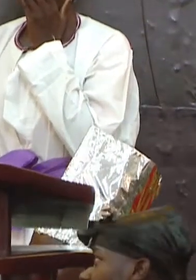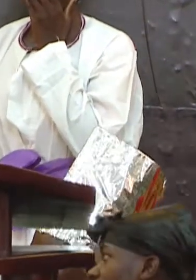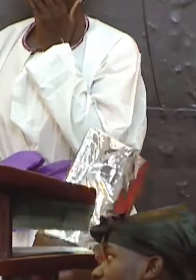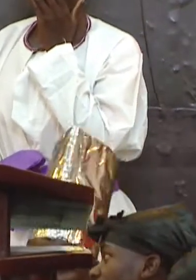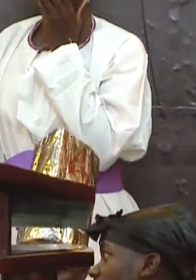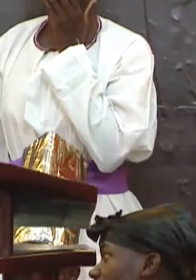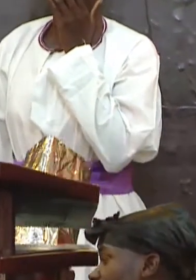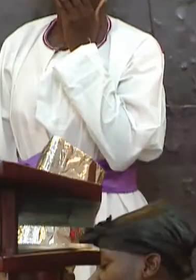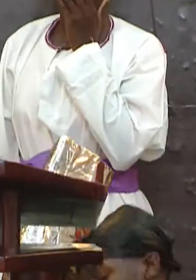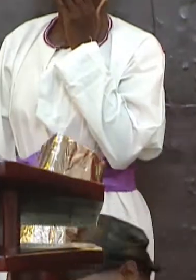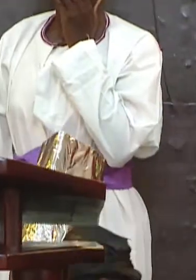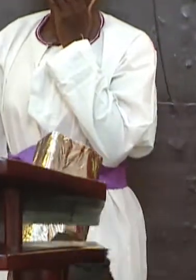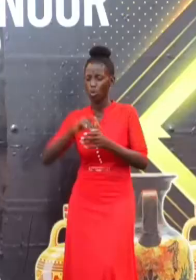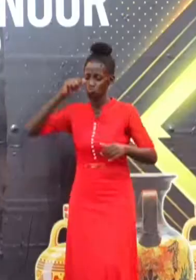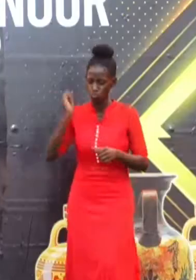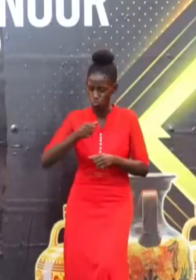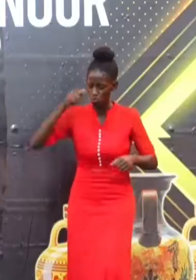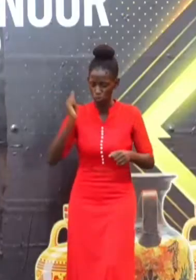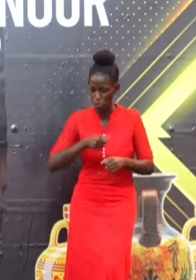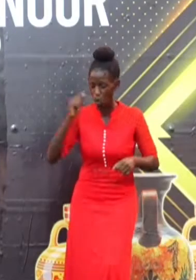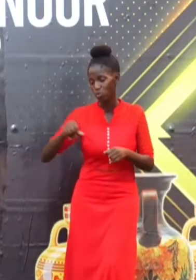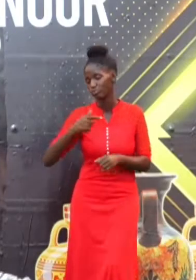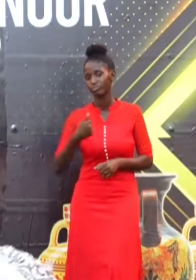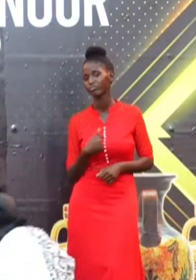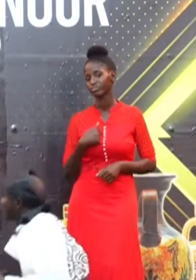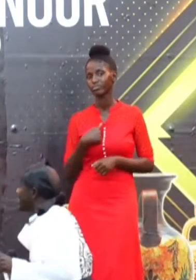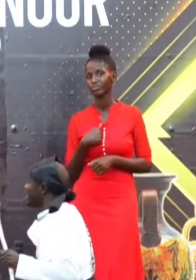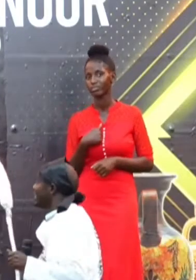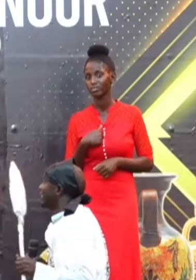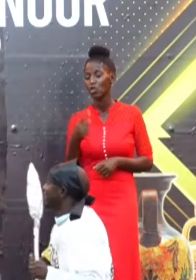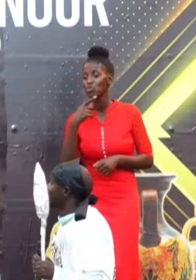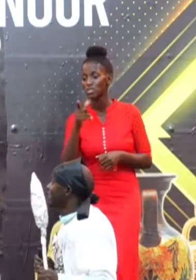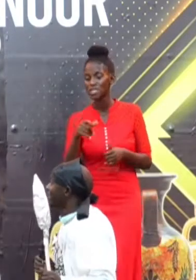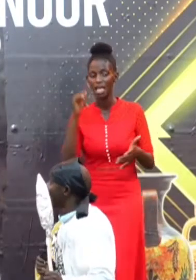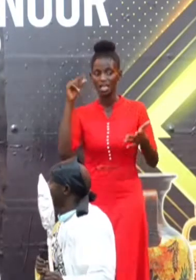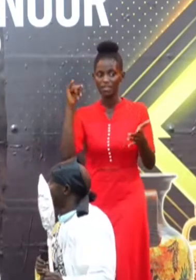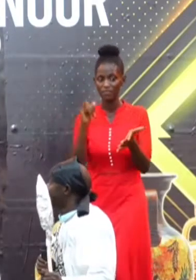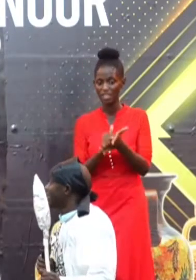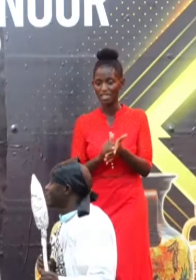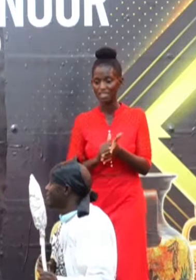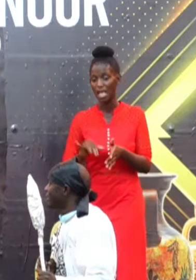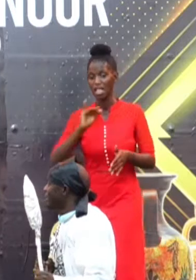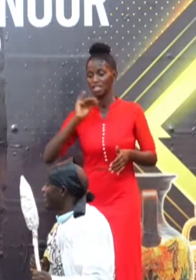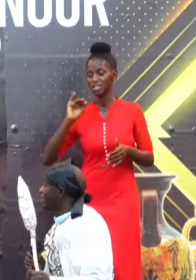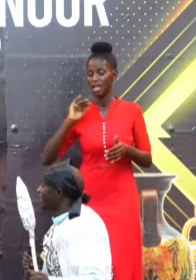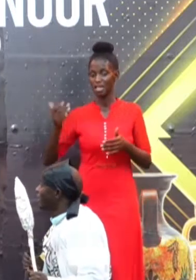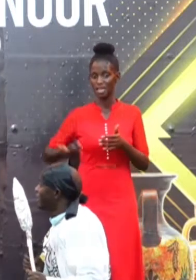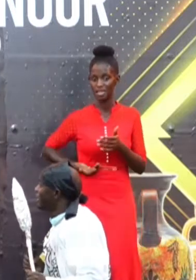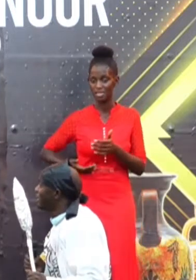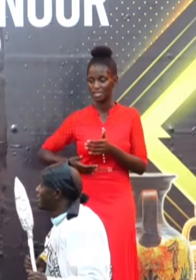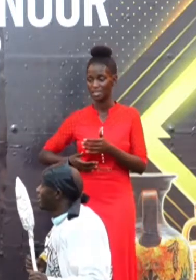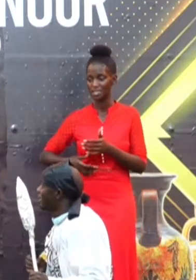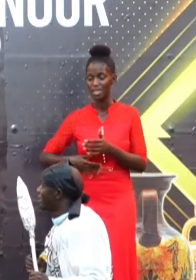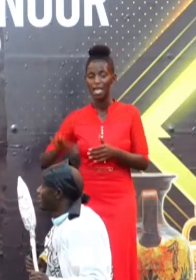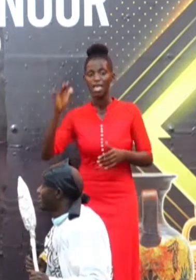mizibu obeera omulamu ayi kabaka akaswero kyemwagala ogamba kati abakyala babagamiza newakuba kibuuko era n'amala amanya nti